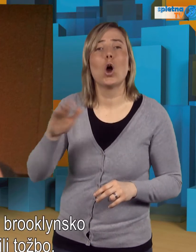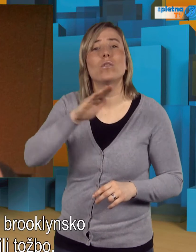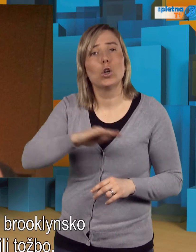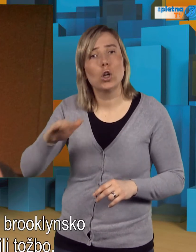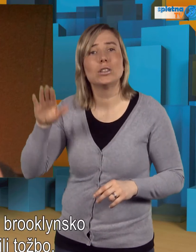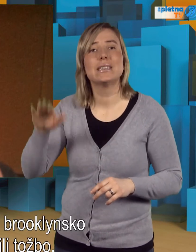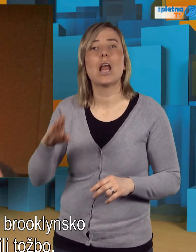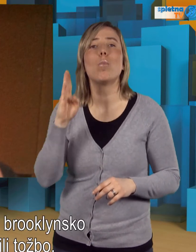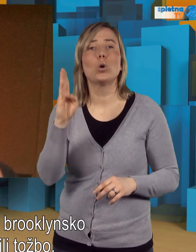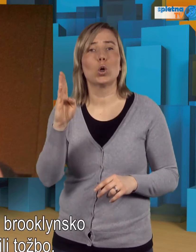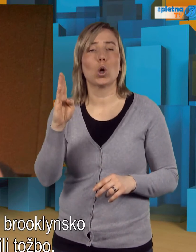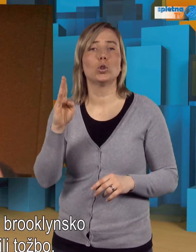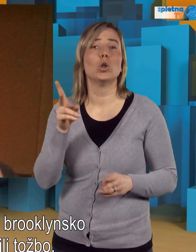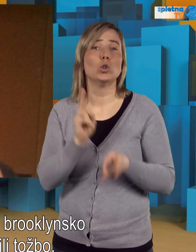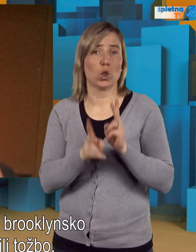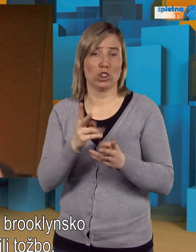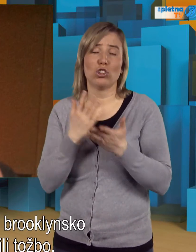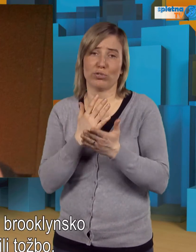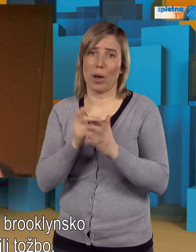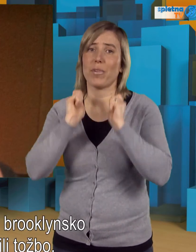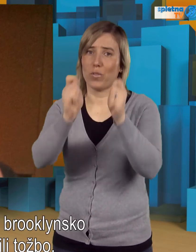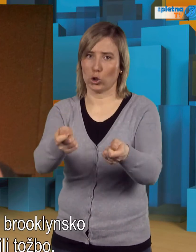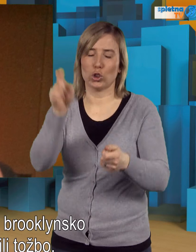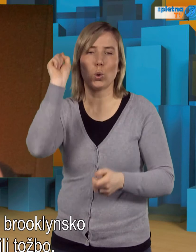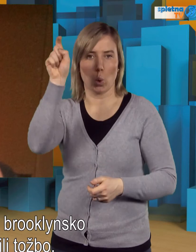Njegovi otroci so na brooklynsko sodišče že vložili tožbo.